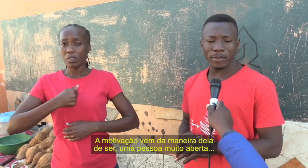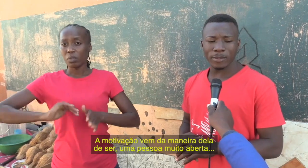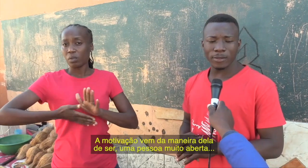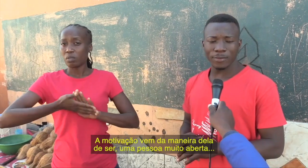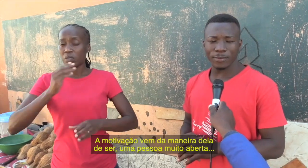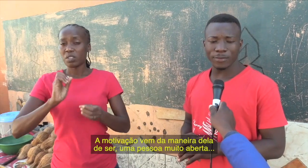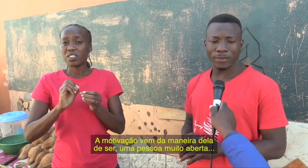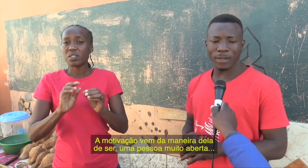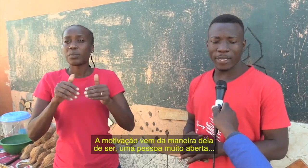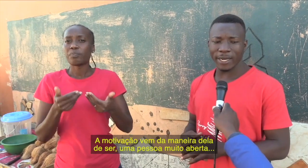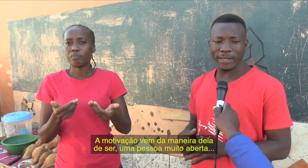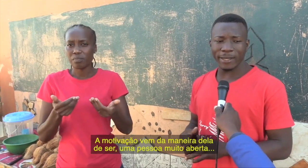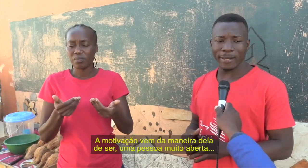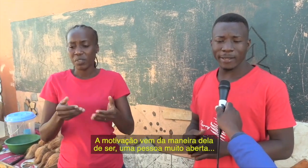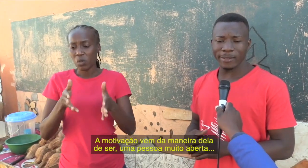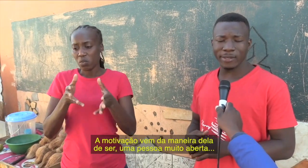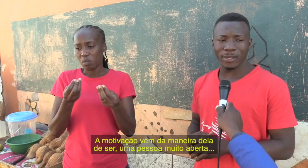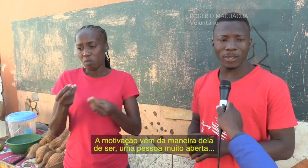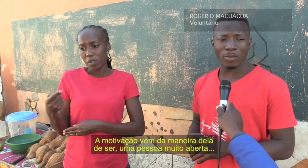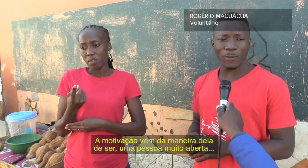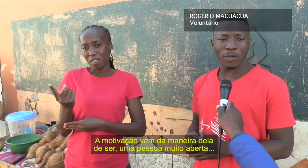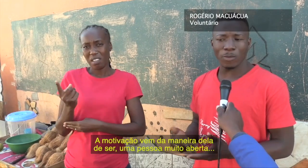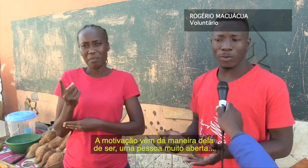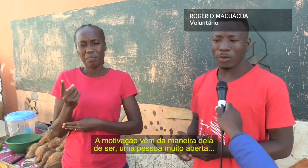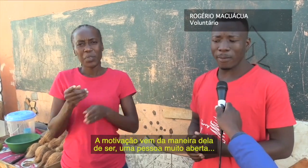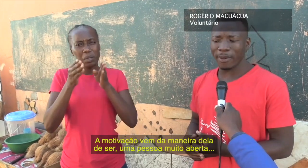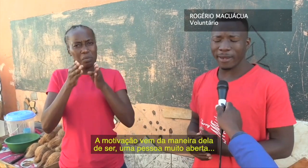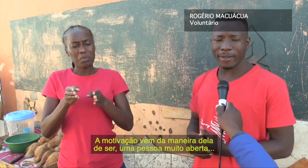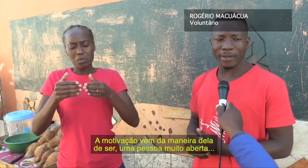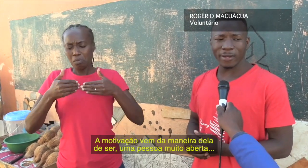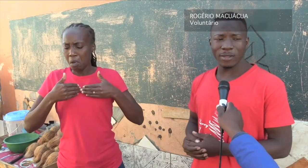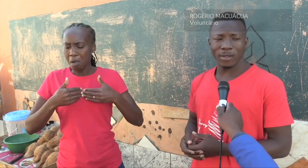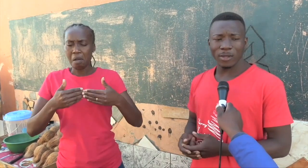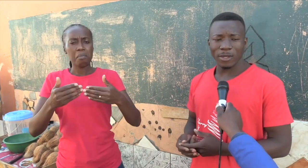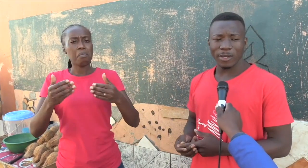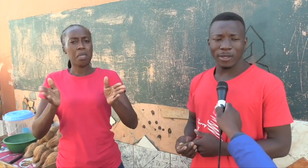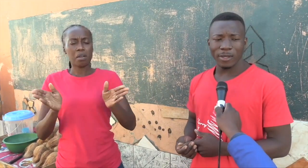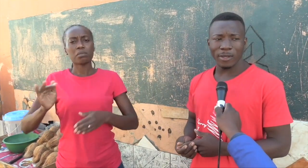da maneira dela, de ser uma pessoa muito aberta.